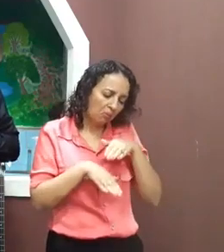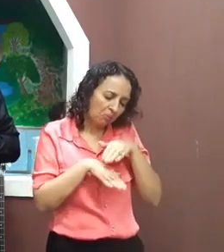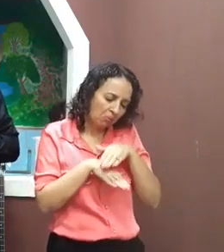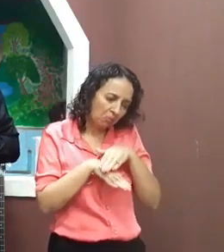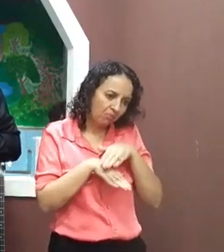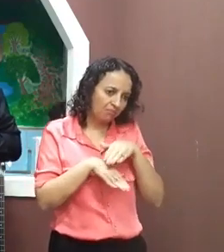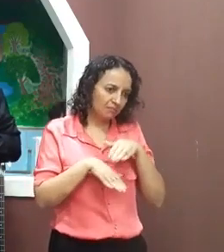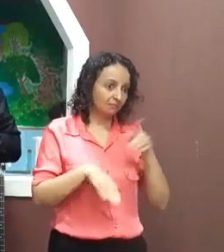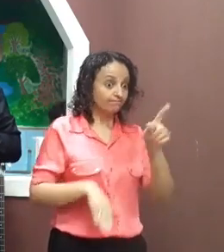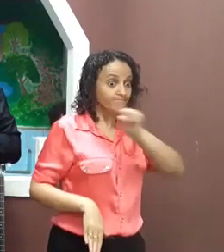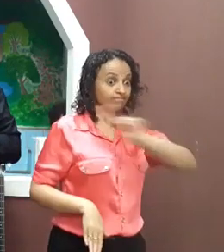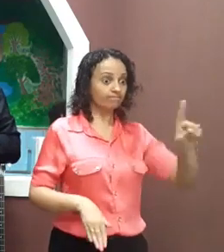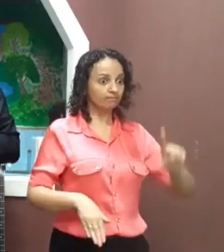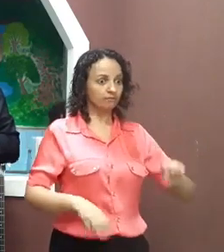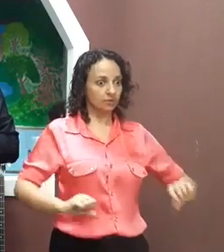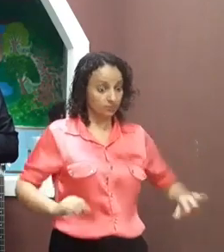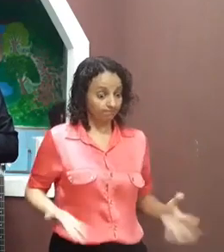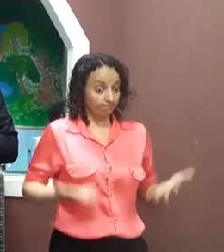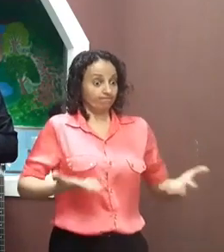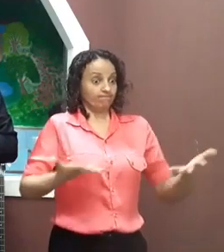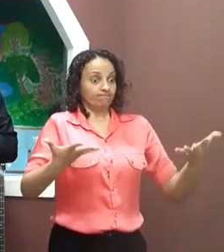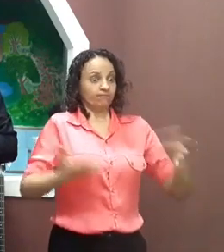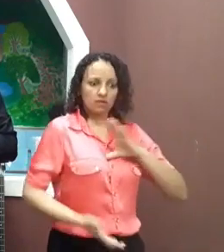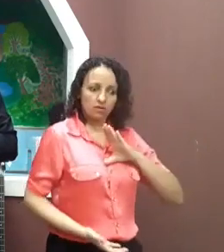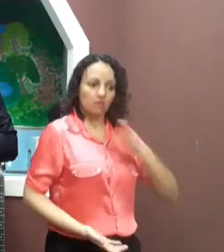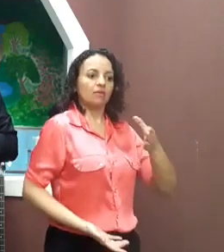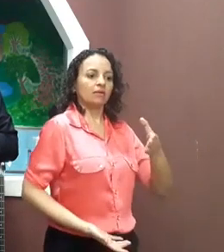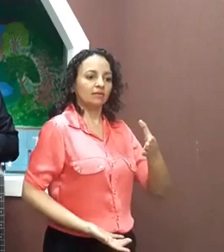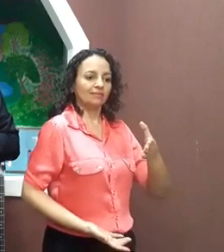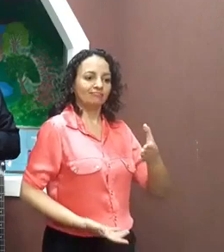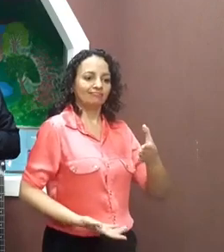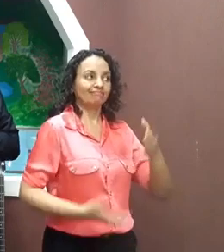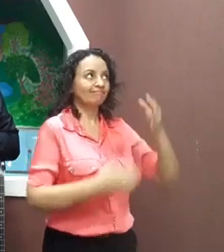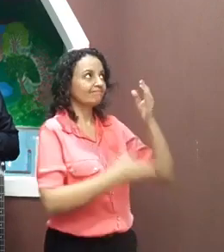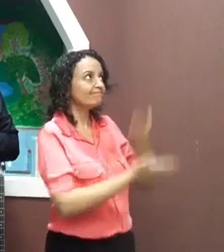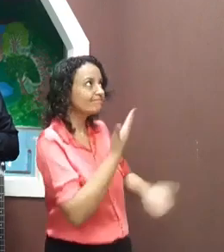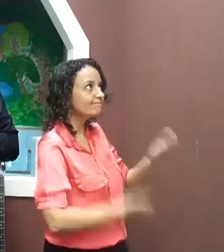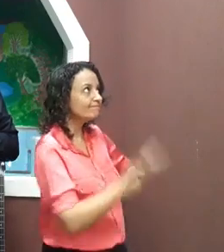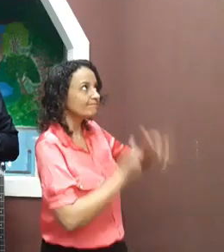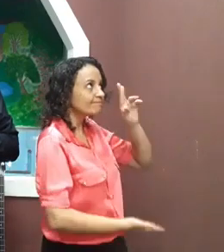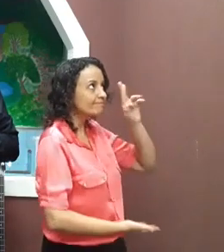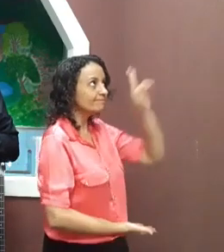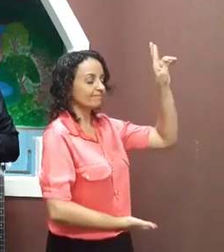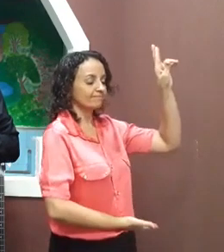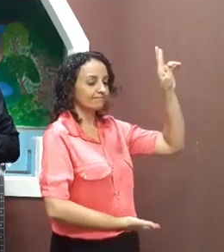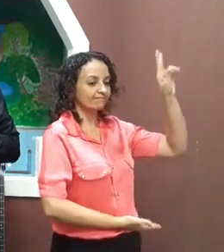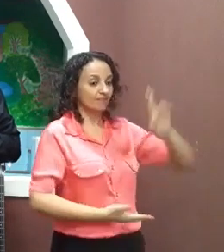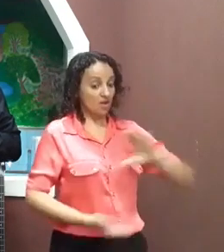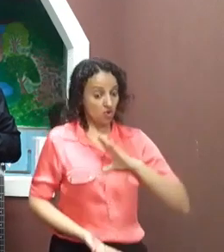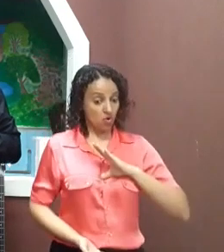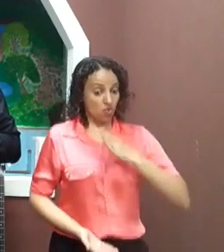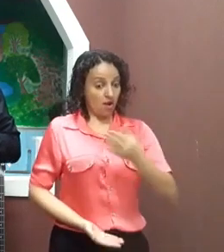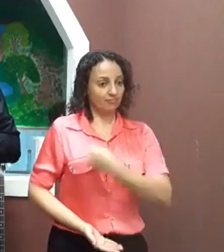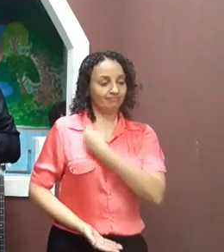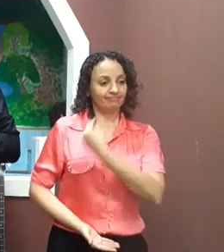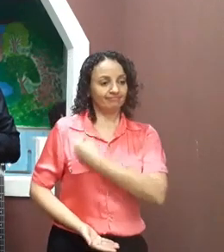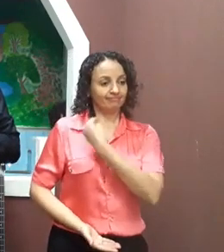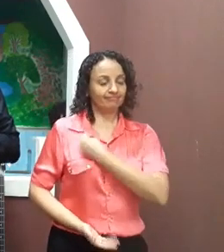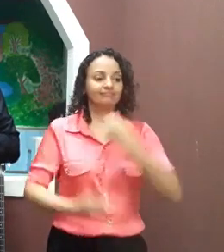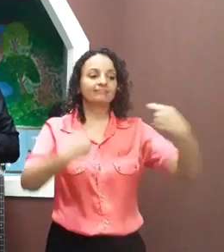uma coisa: é necessário coragem para servir ao Senhor, é necessário coragem para viver, é